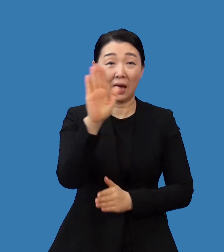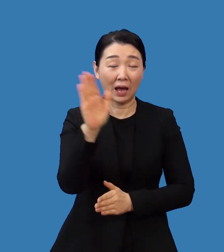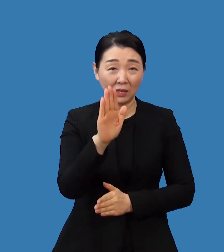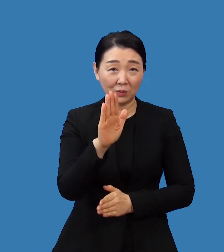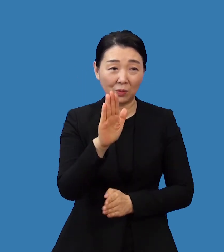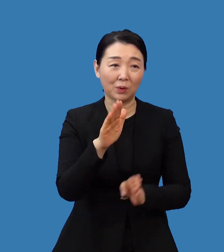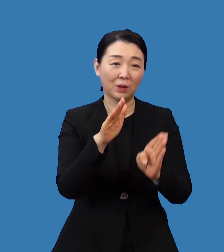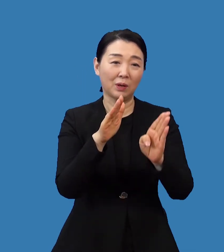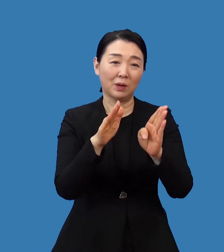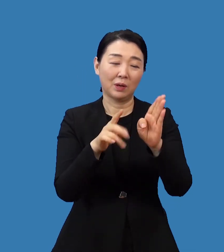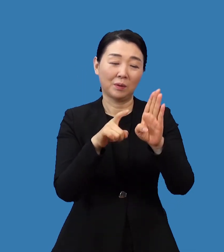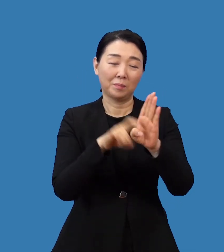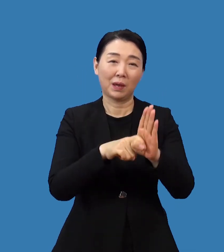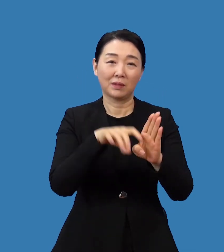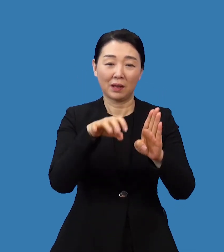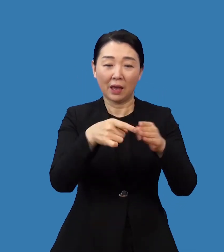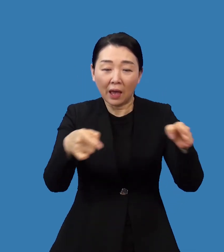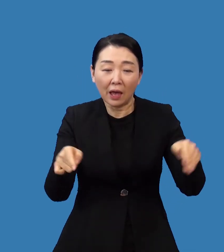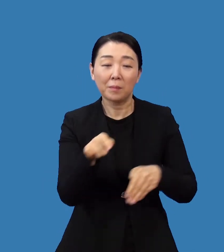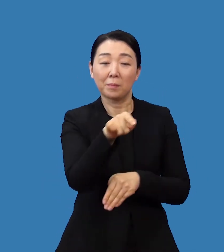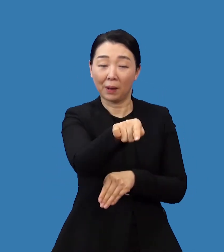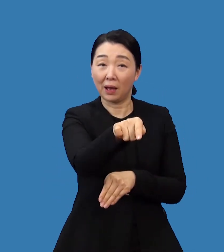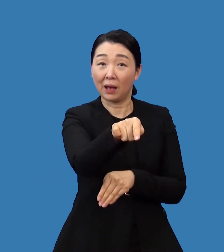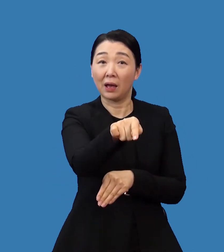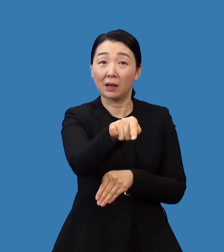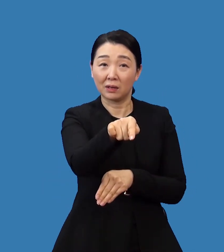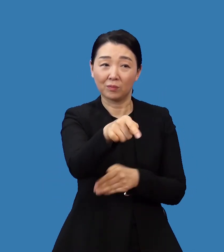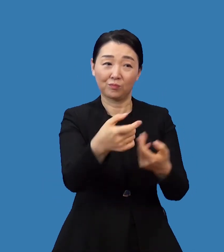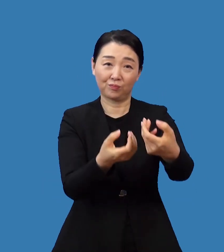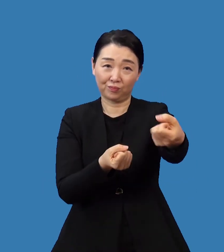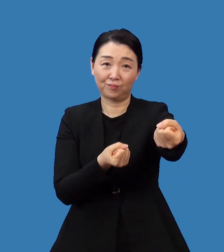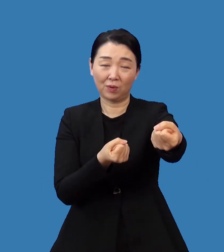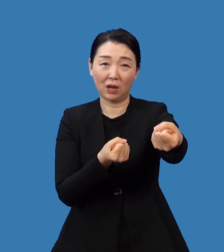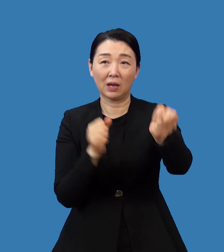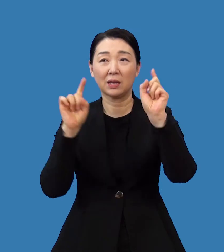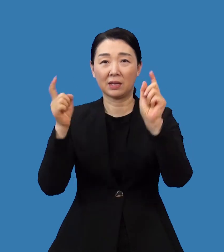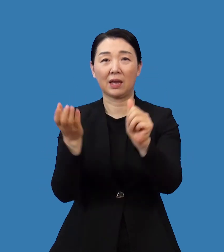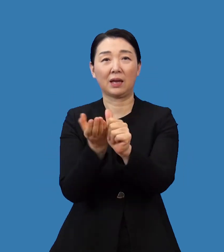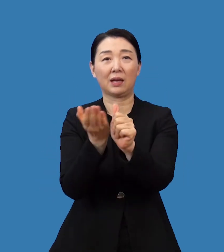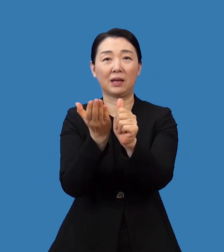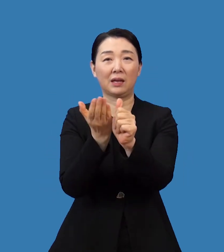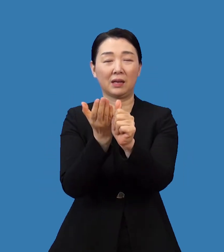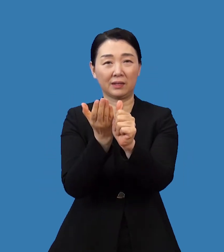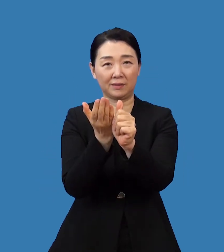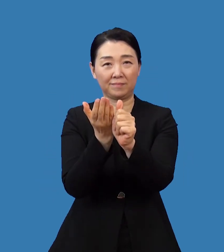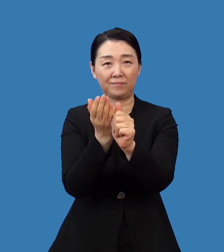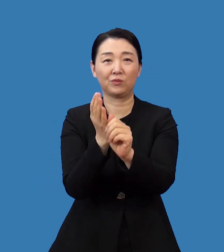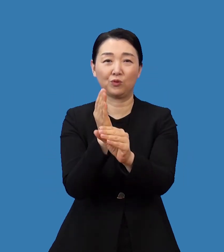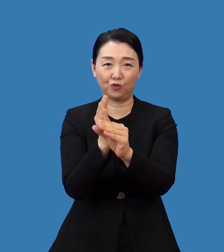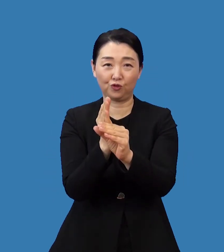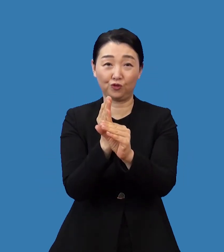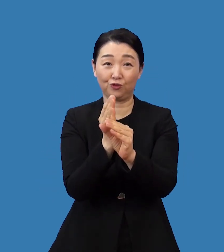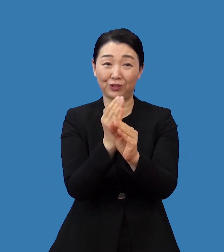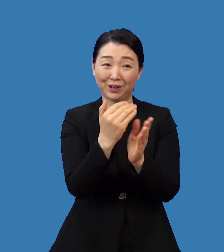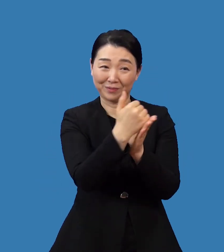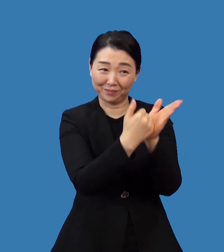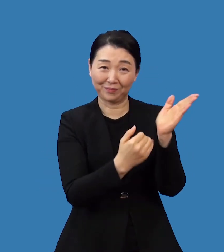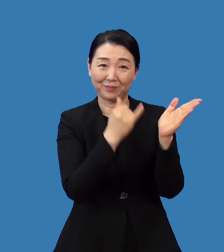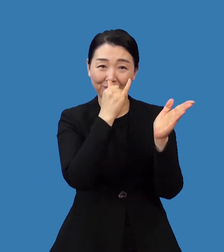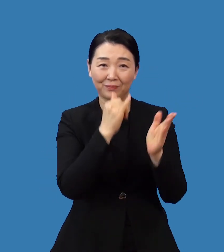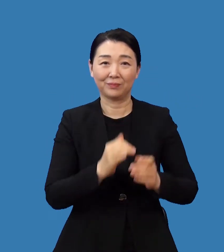지경 밖에 시외에서 분리되어 양떼를 치고 있었다라고 성경은